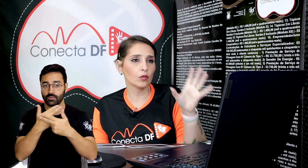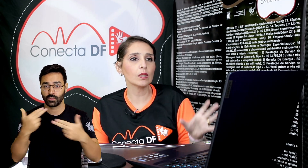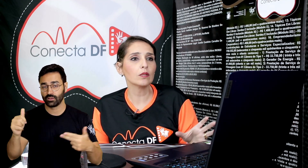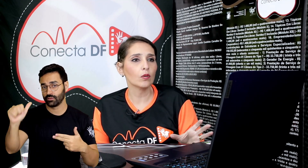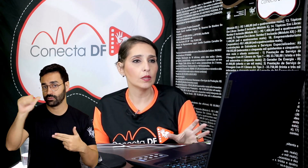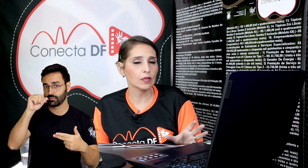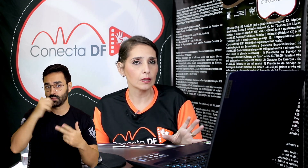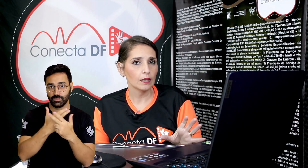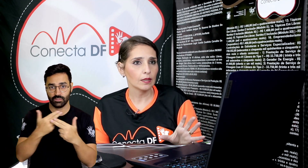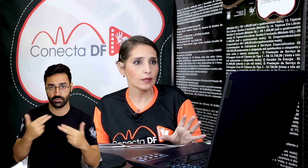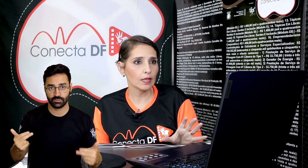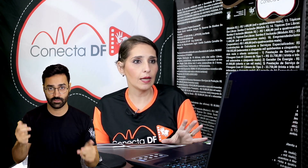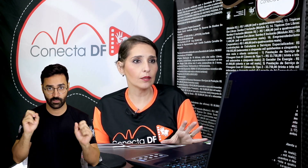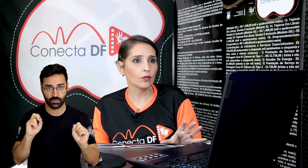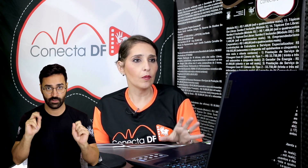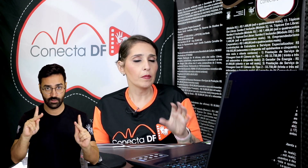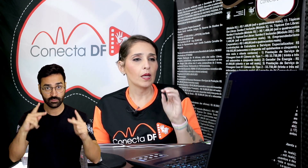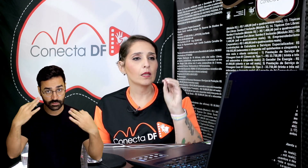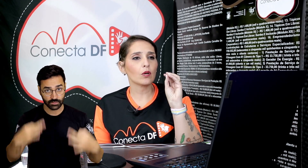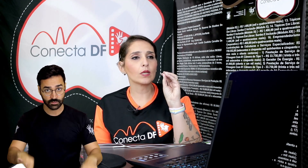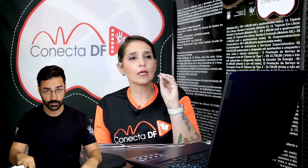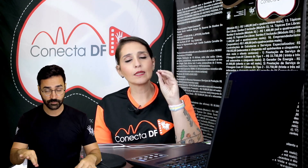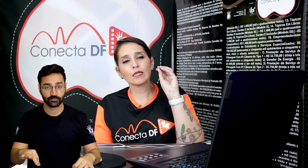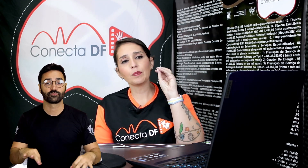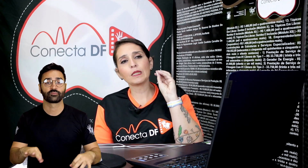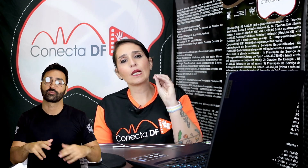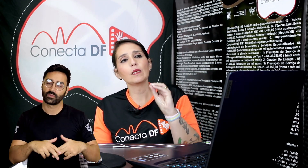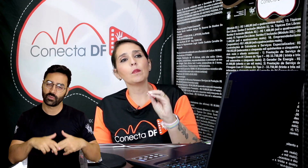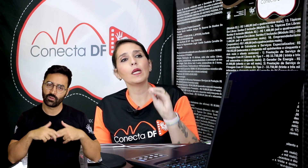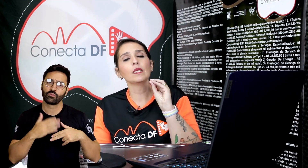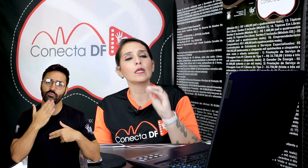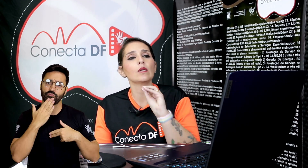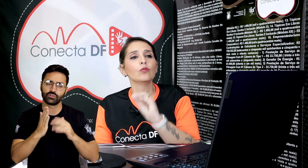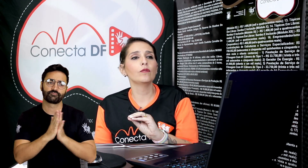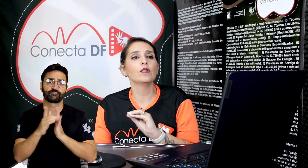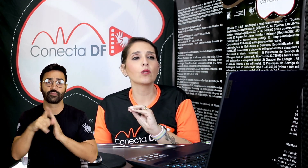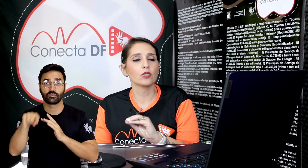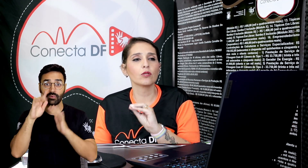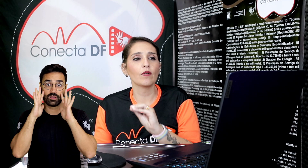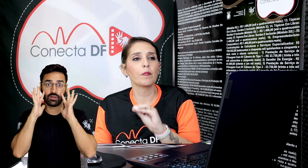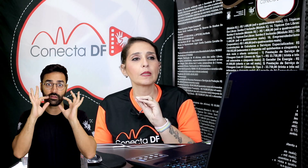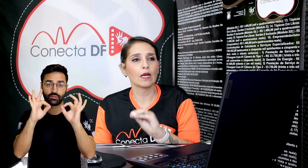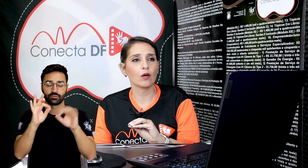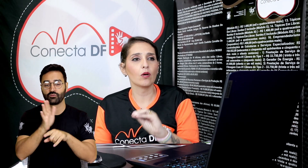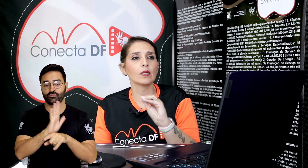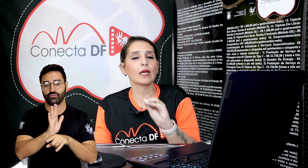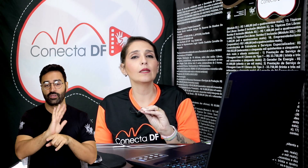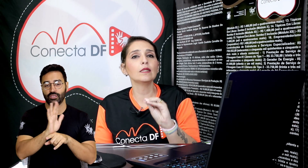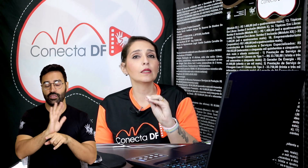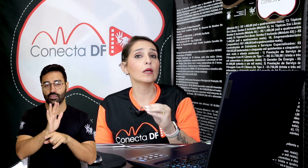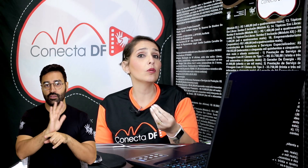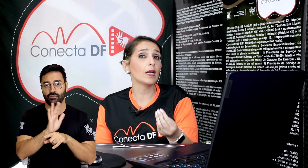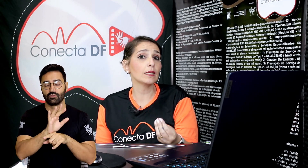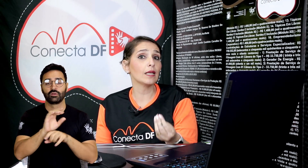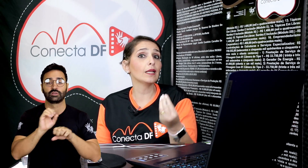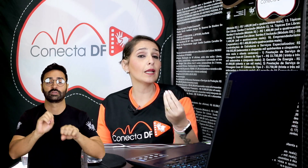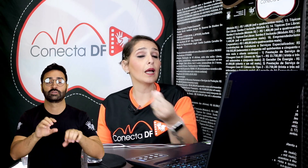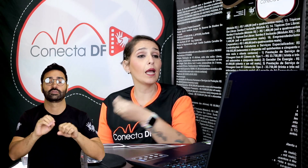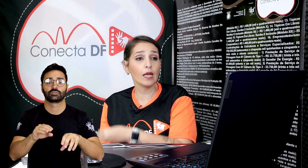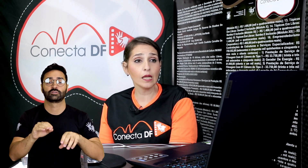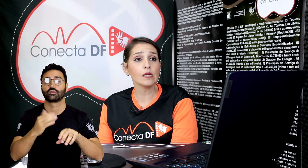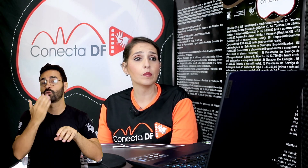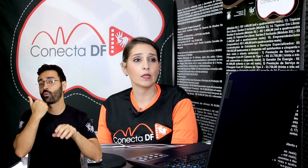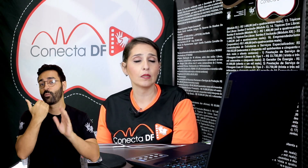bebidas e outras coisas, certo? Então, gostaria que vocês prestassem bem atenção no vídeo que a gente vai passar agora, que é ensinando uma